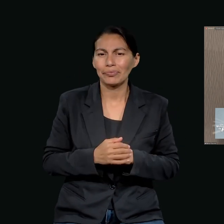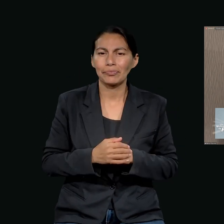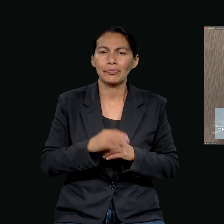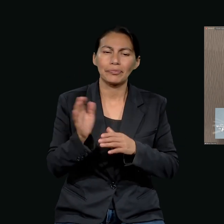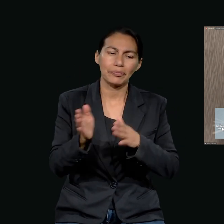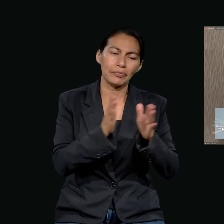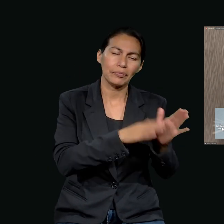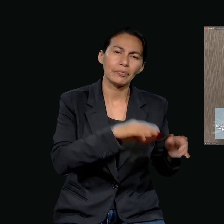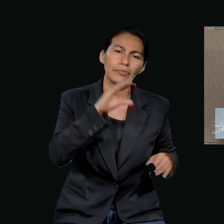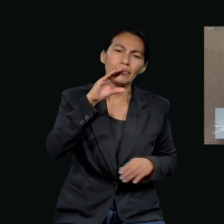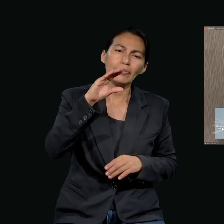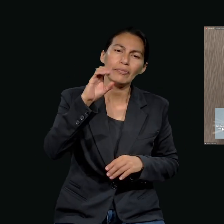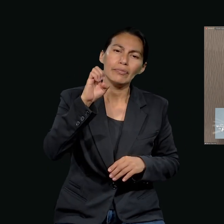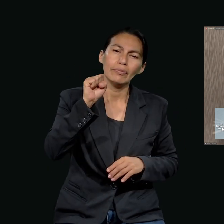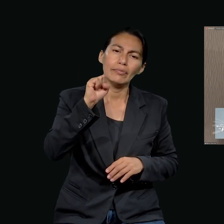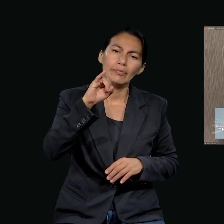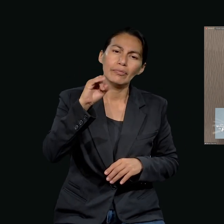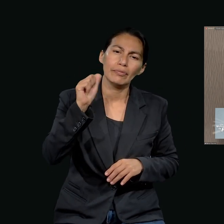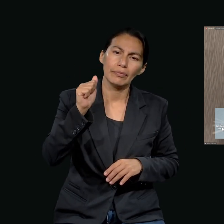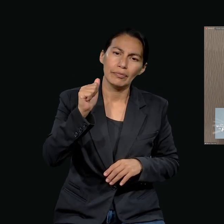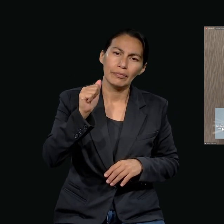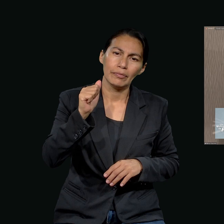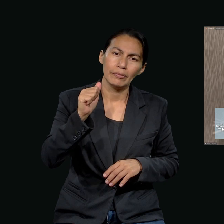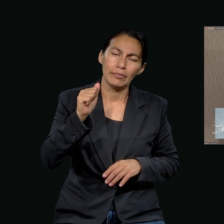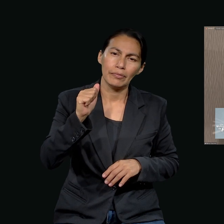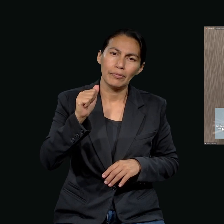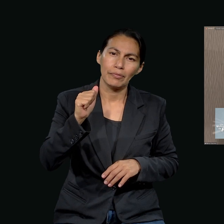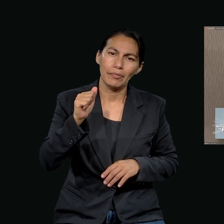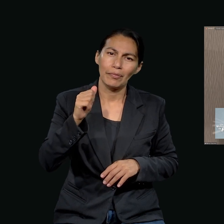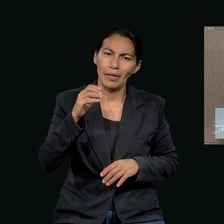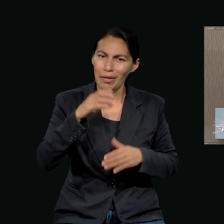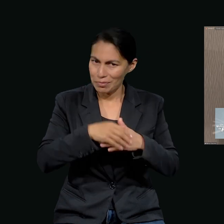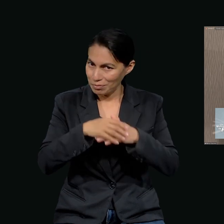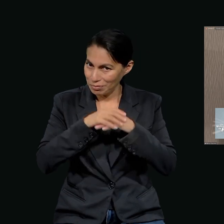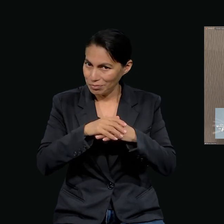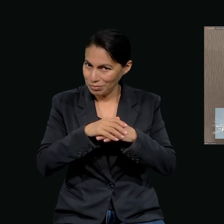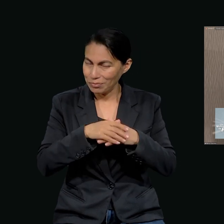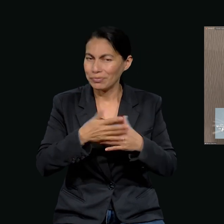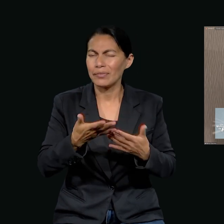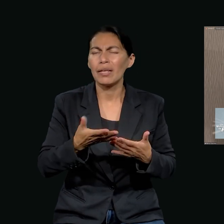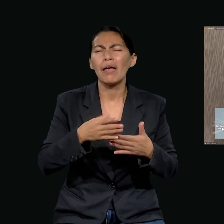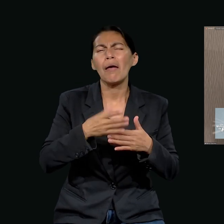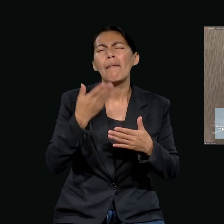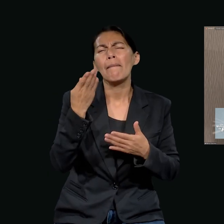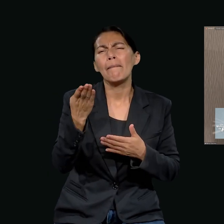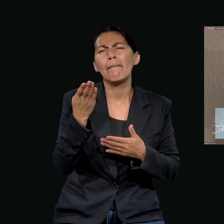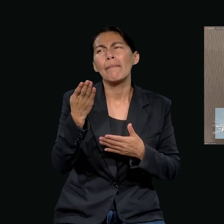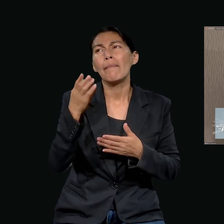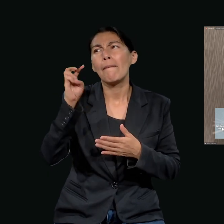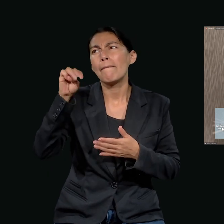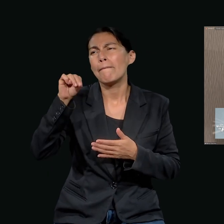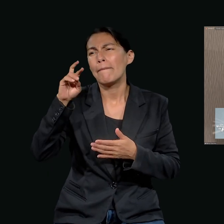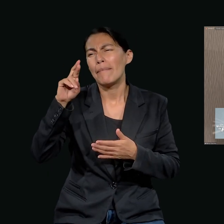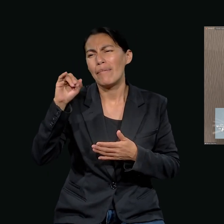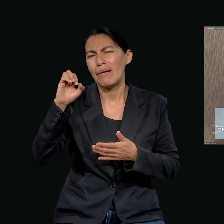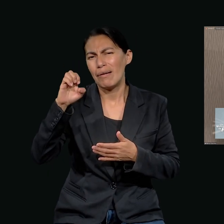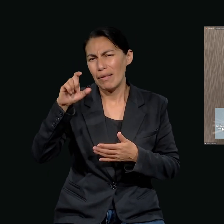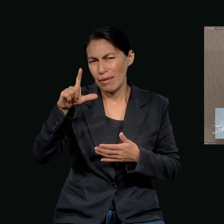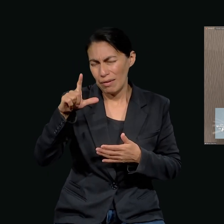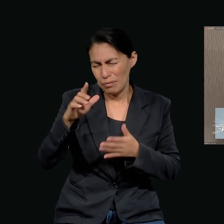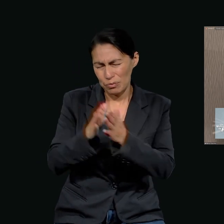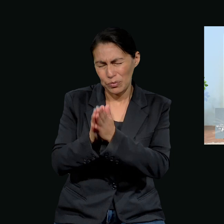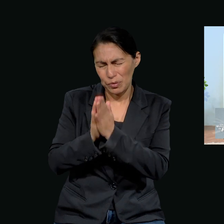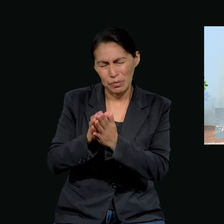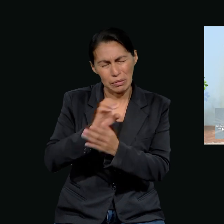más Y él lo conduce Y él hace Maravillas De acuerdo A su infinita Misericordia Y gracia